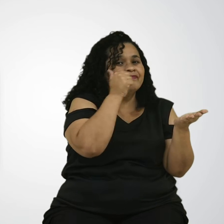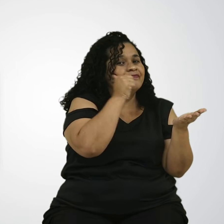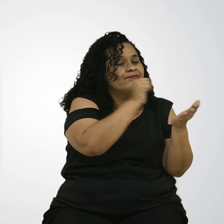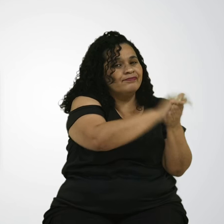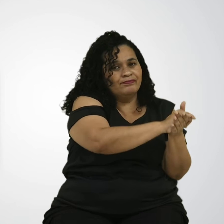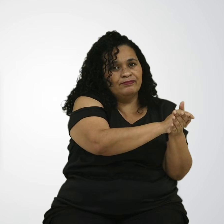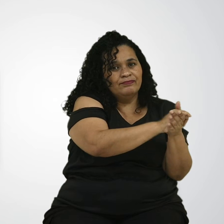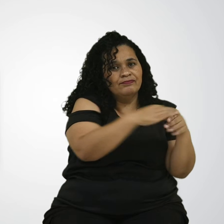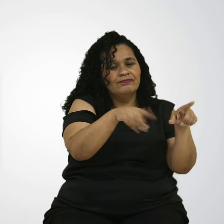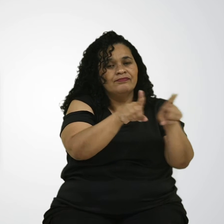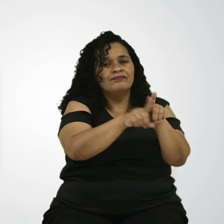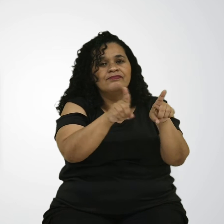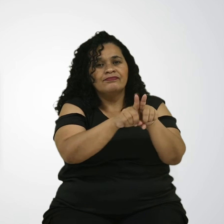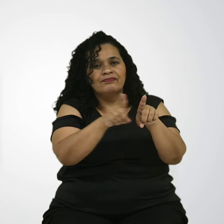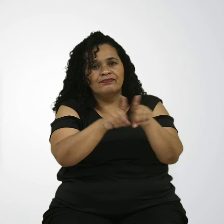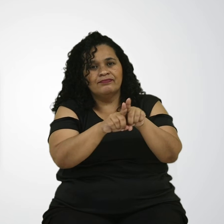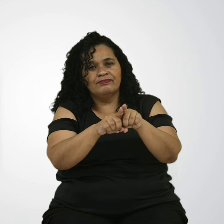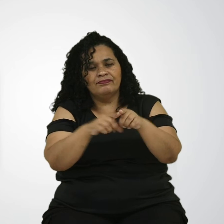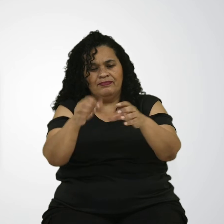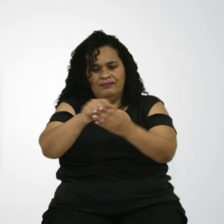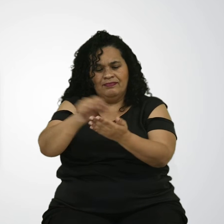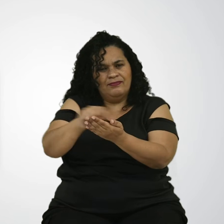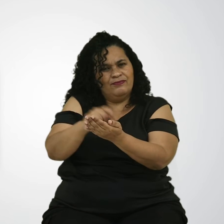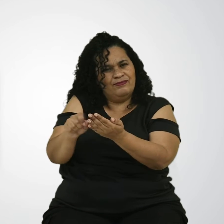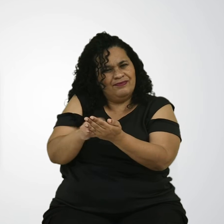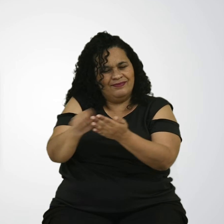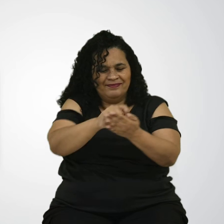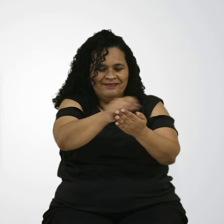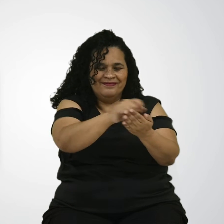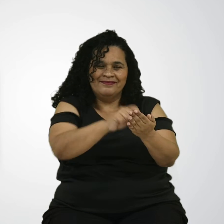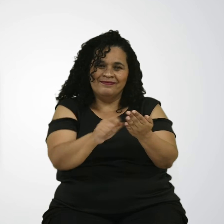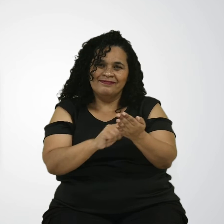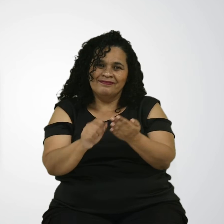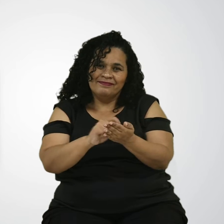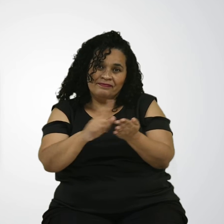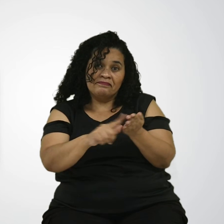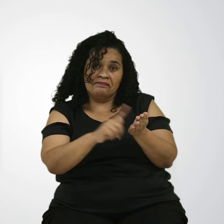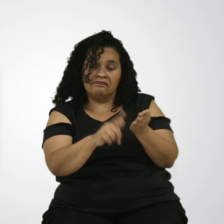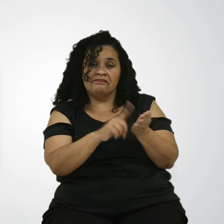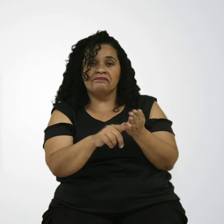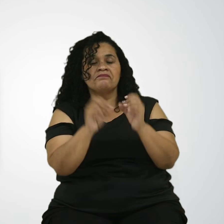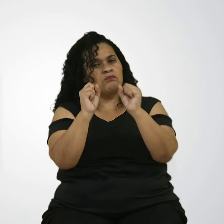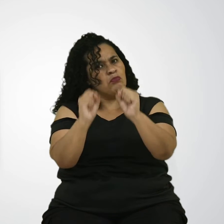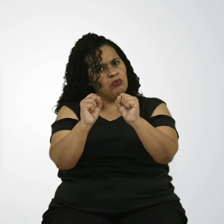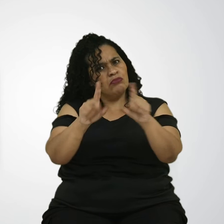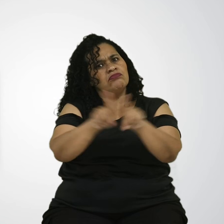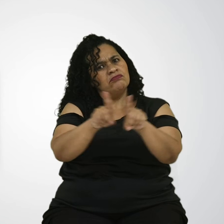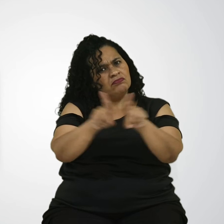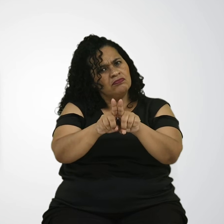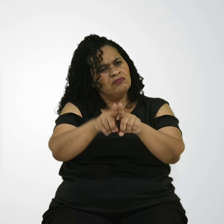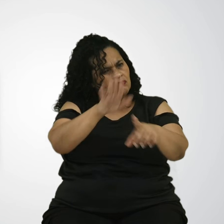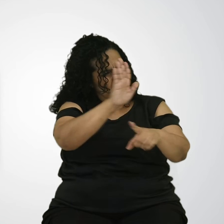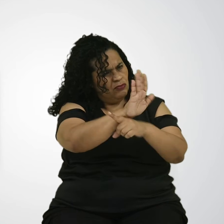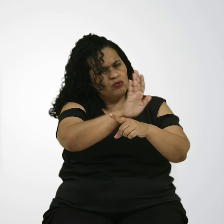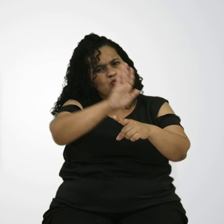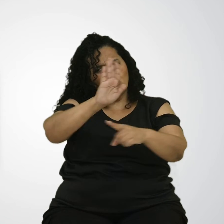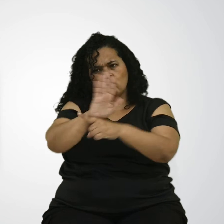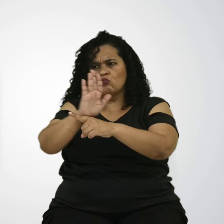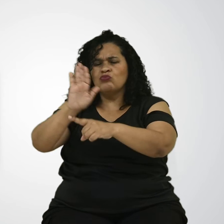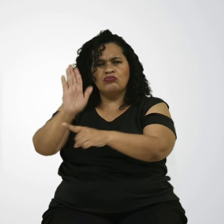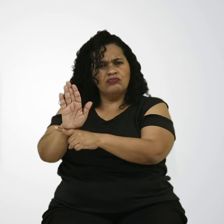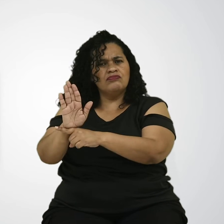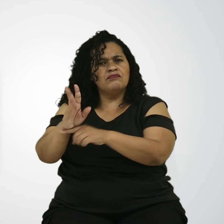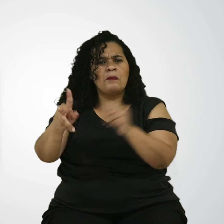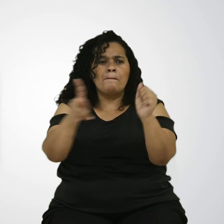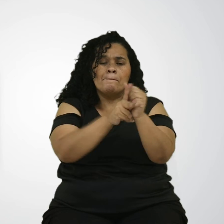Lavar uma loucinha também não, Lavar né? uma loucinha também não é nenhuma dificuldade no mundo. Pelo contrário, ajude. O apóstolo Pedro fala até isso de